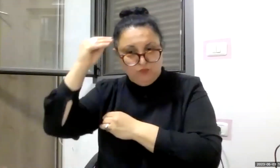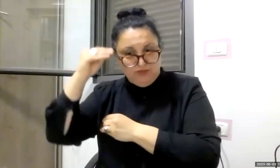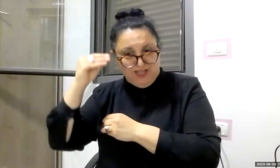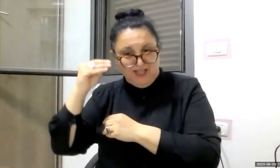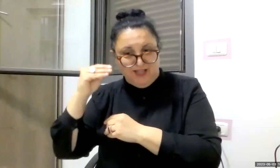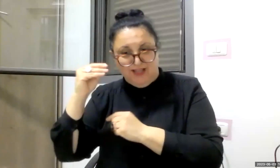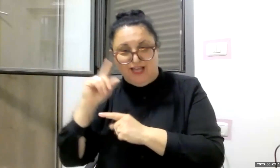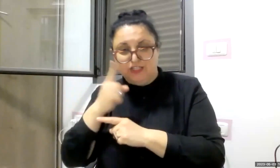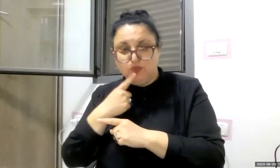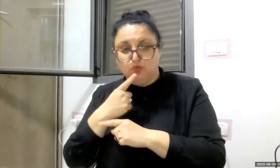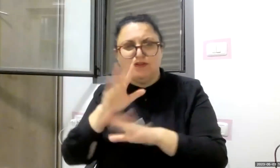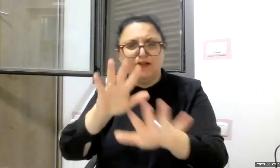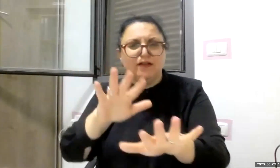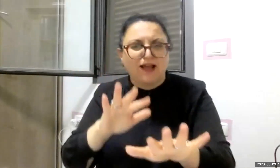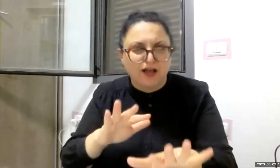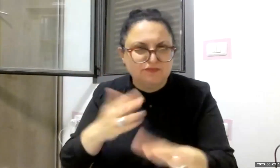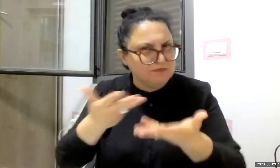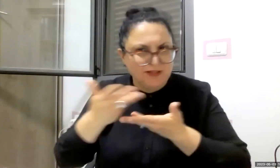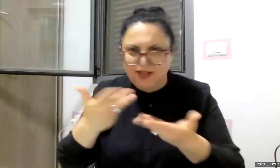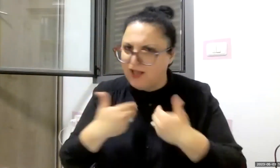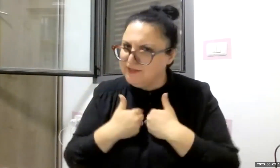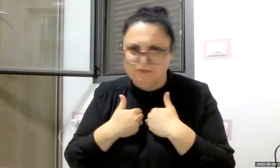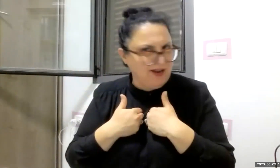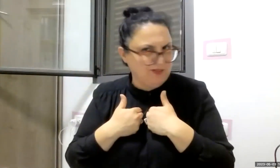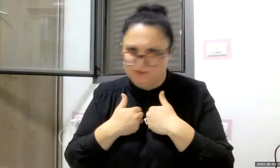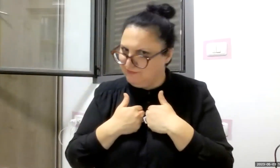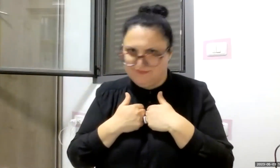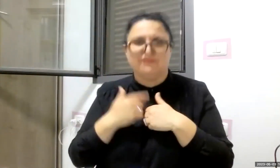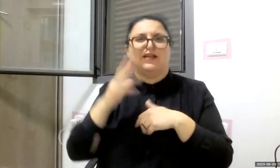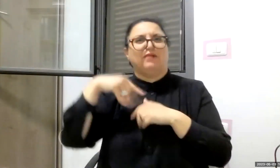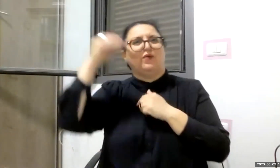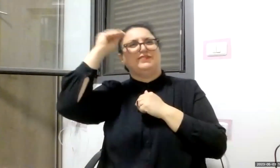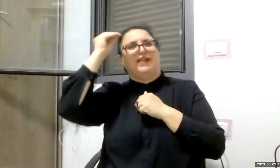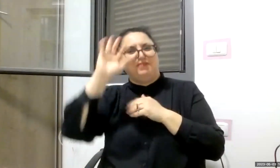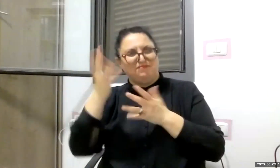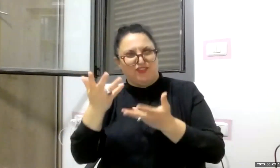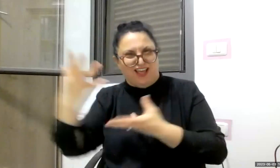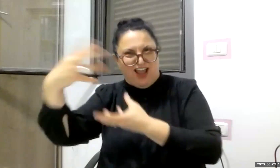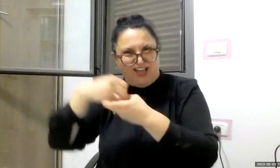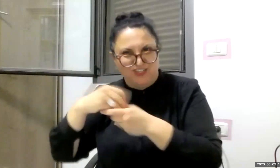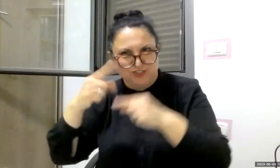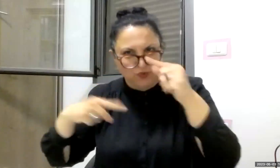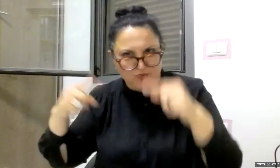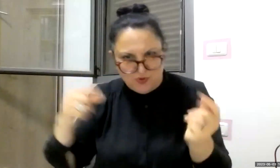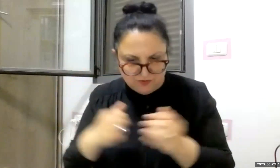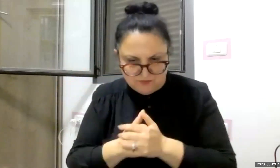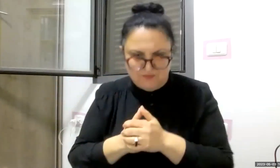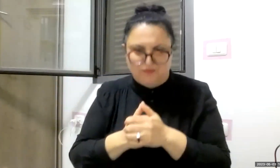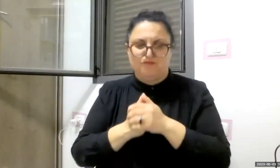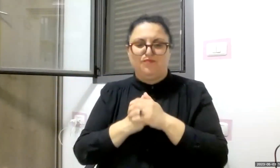המרכז הישראלי ללימודי חרשות, המדינה לא מתייחסת אלינו, הם צריכים